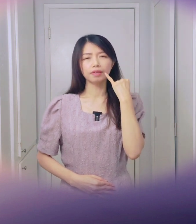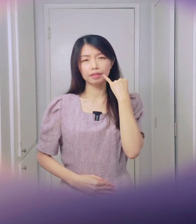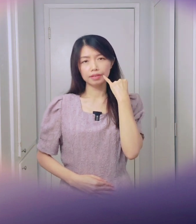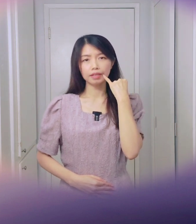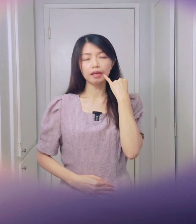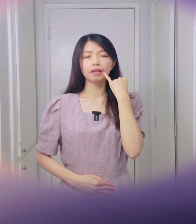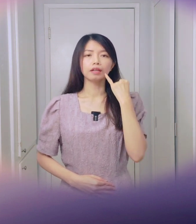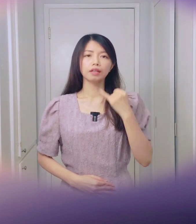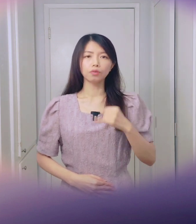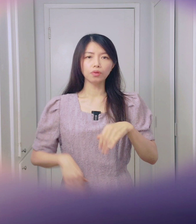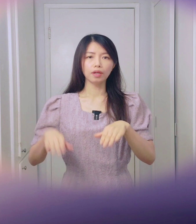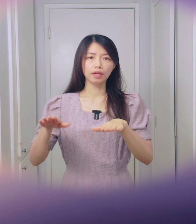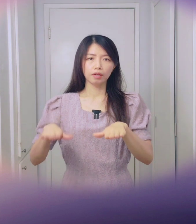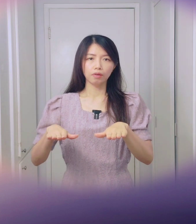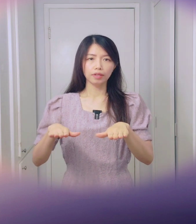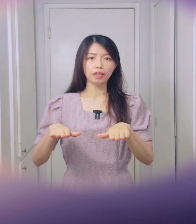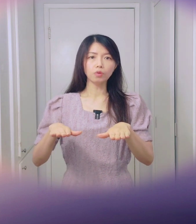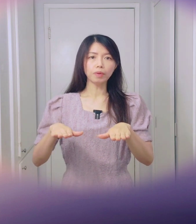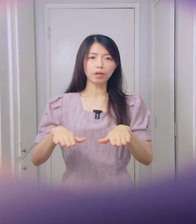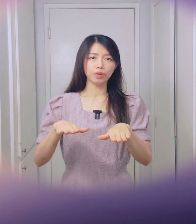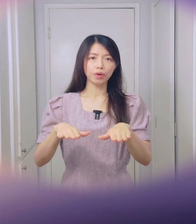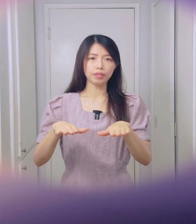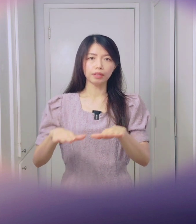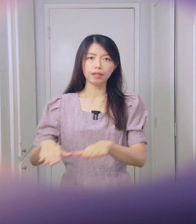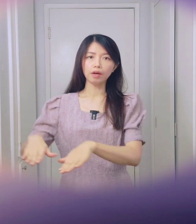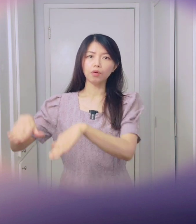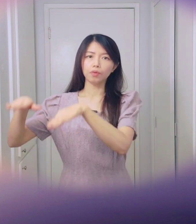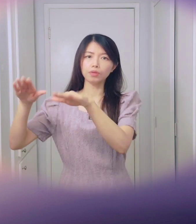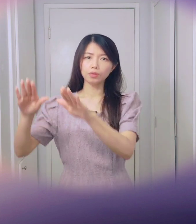짜잖아요. 짜다. 그리고 양손바닥을 위로 한 이